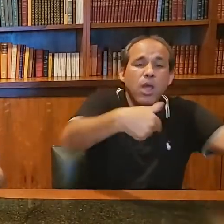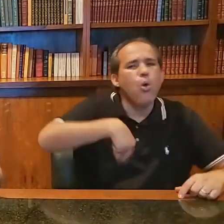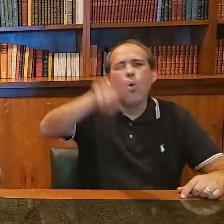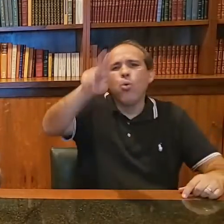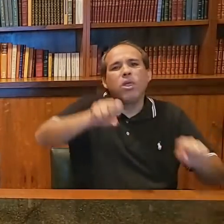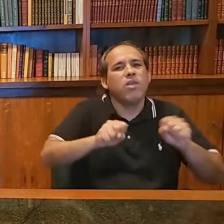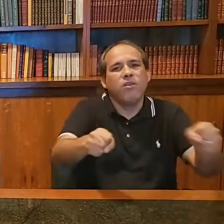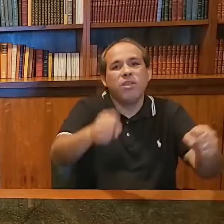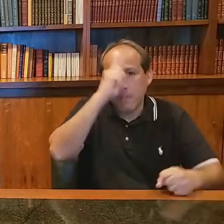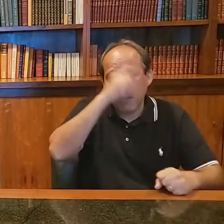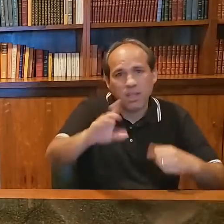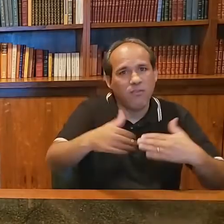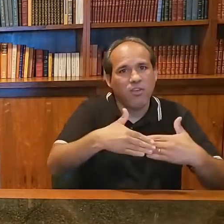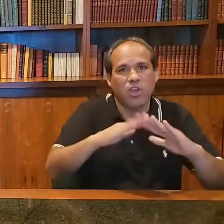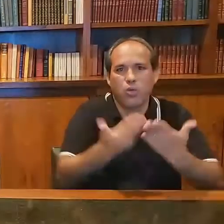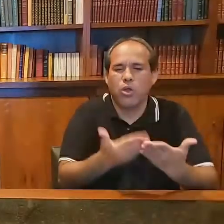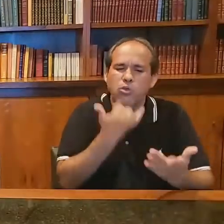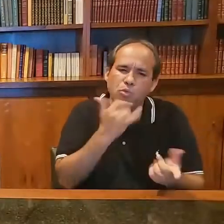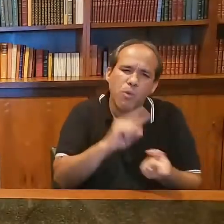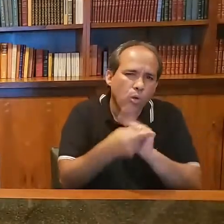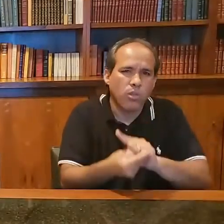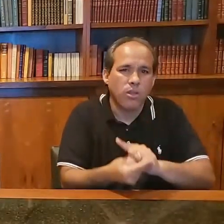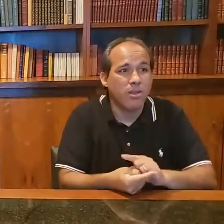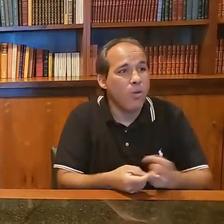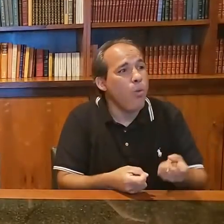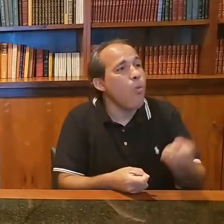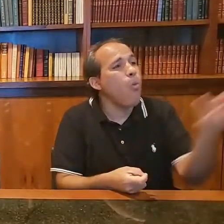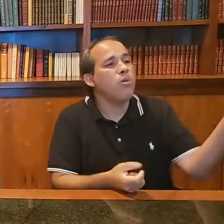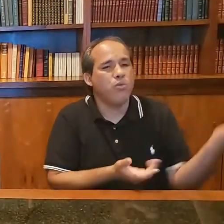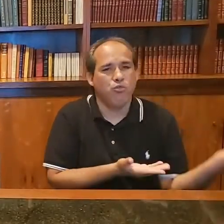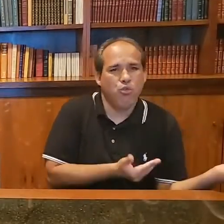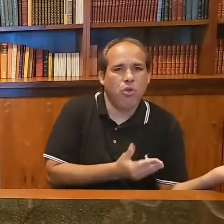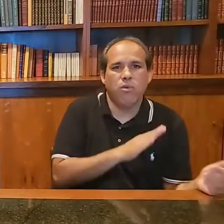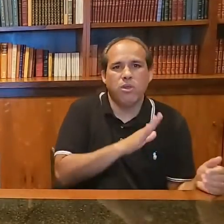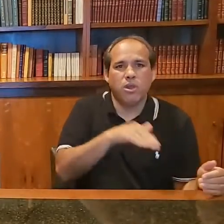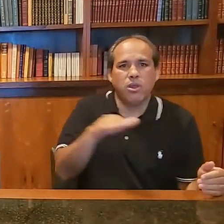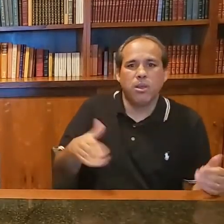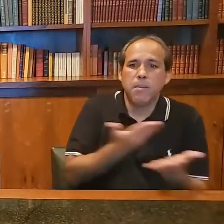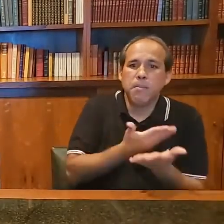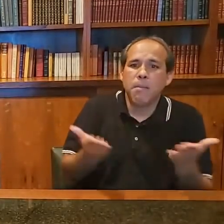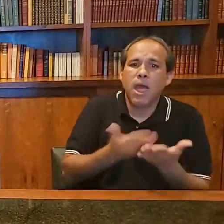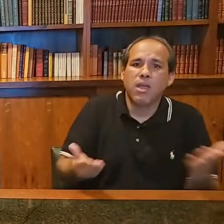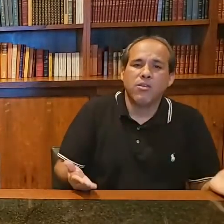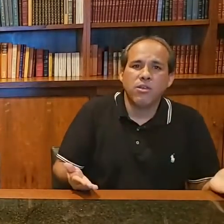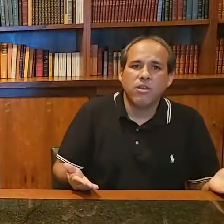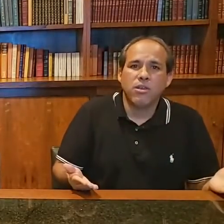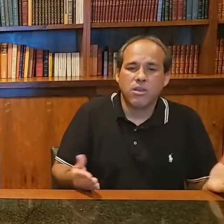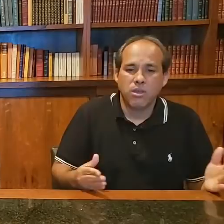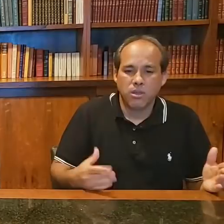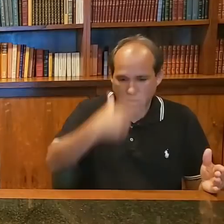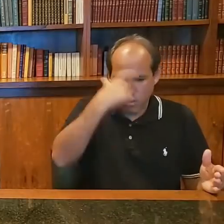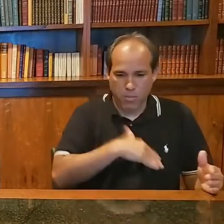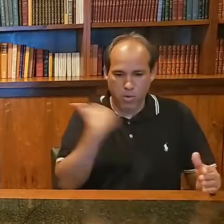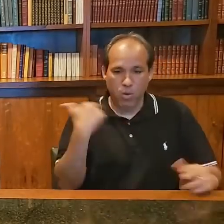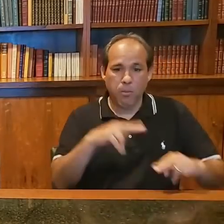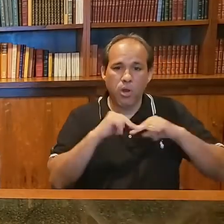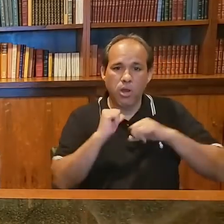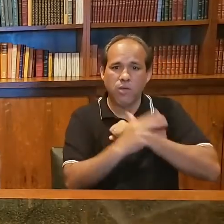que você pode ver, o número de jovens, crianças que perdem a vida por Covid é insignificante. Tá certo? Lógico que a gente não quer